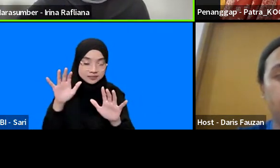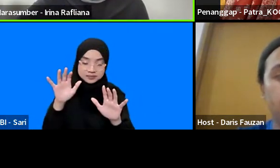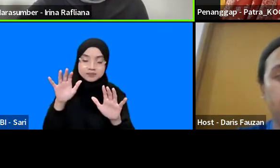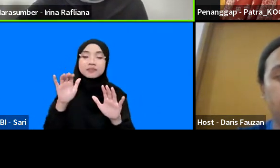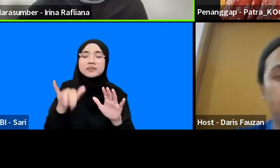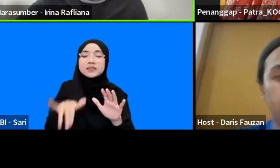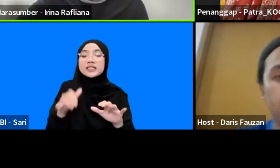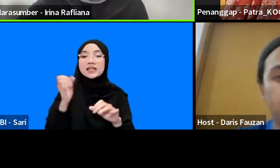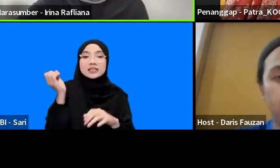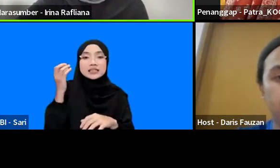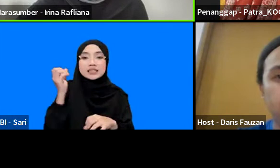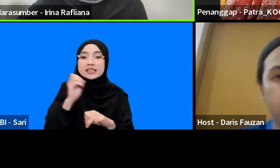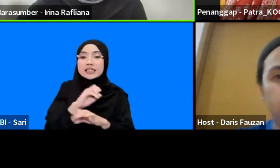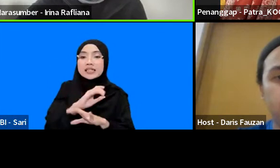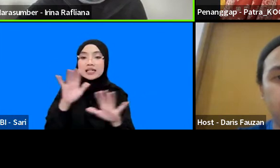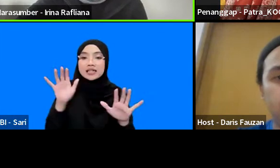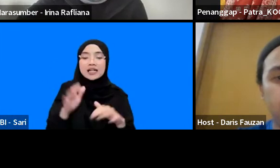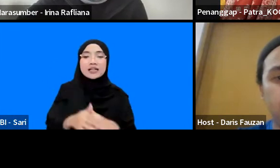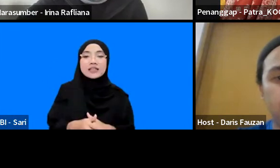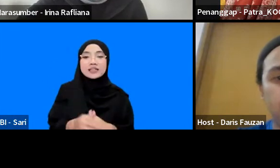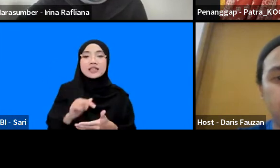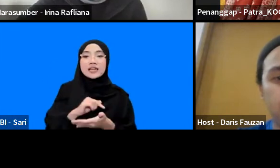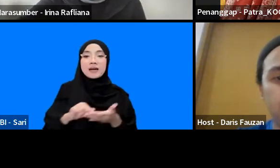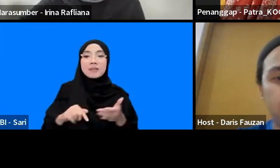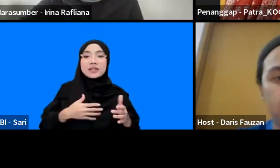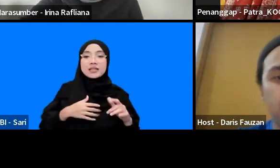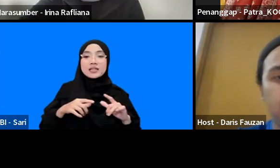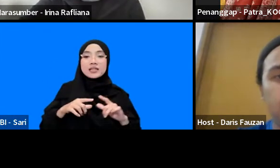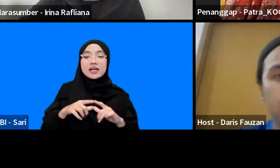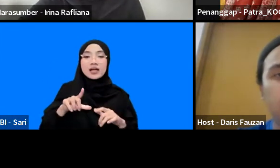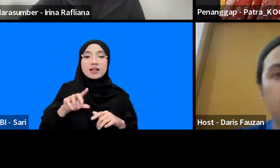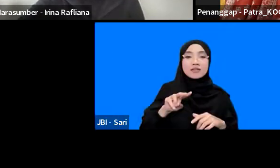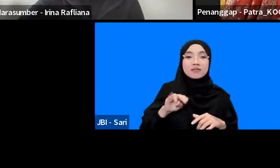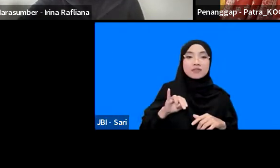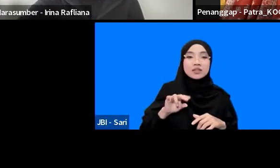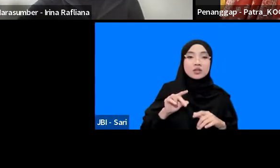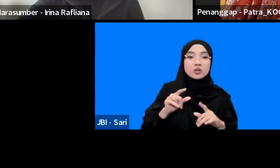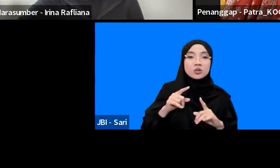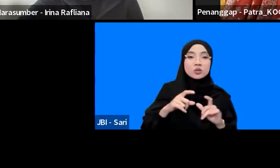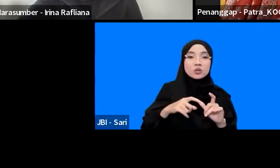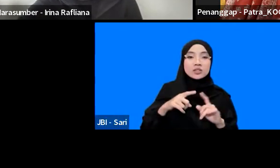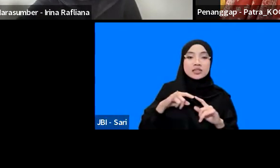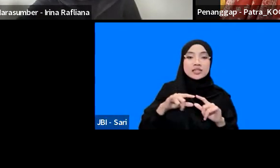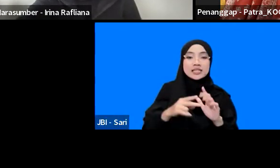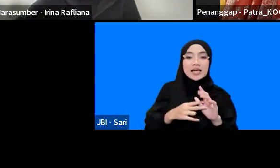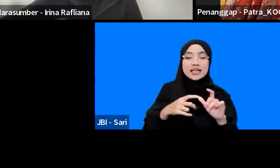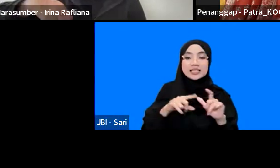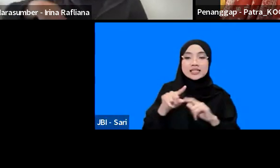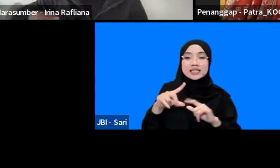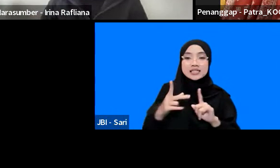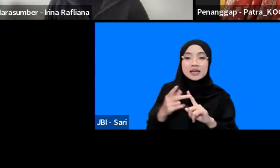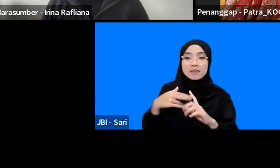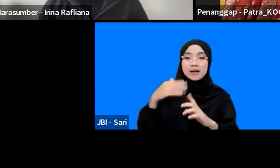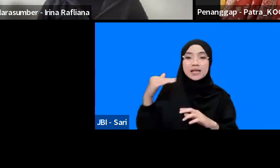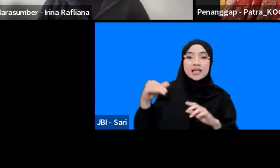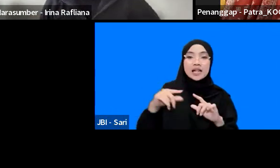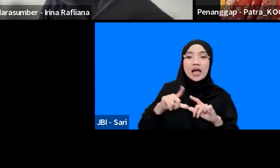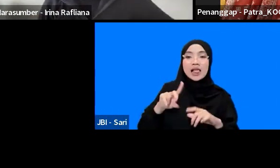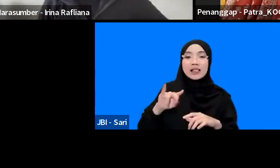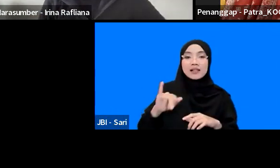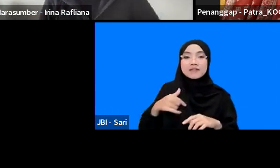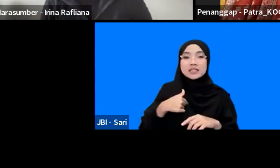kedengeran ya nama saya Alvi Rustian saya biasa dipanggil Alvi saya